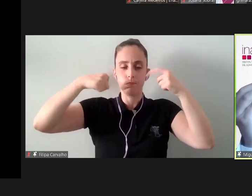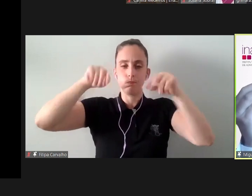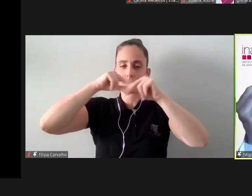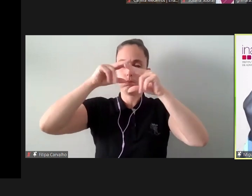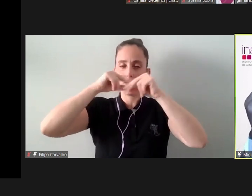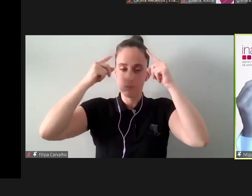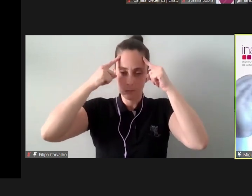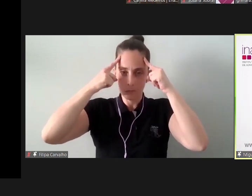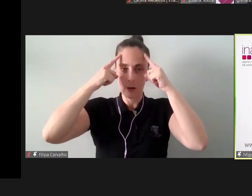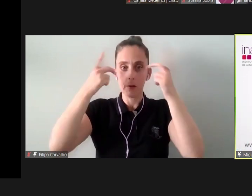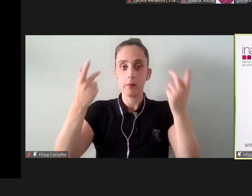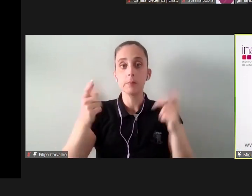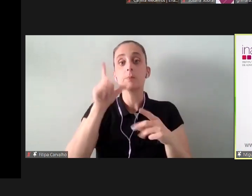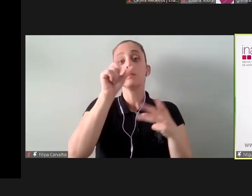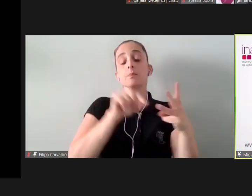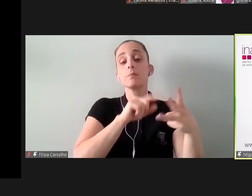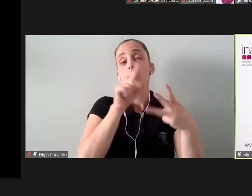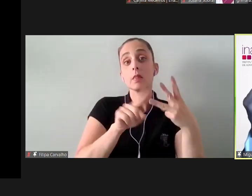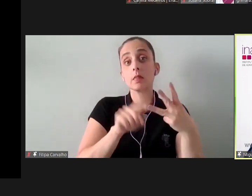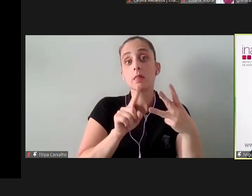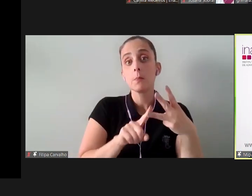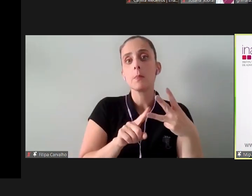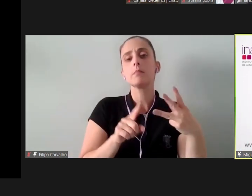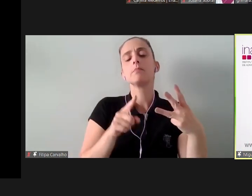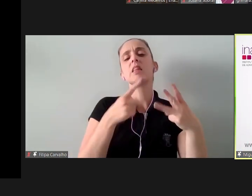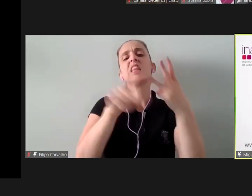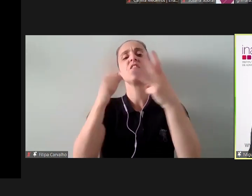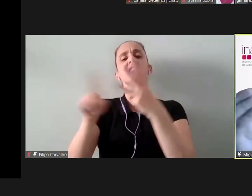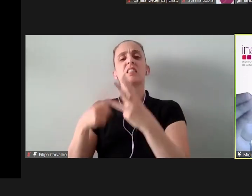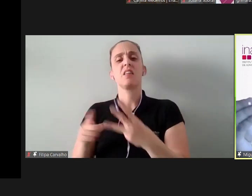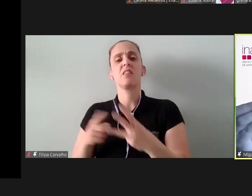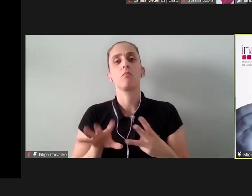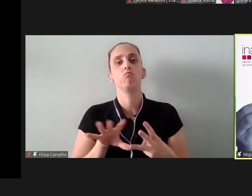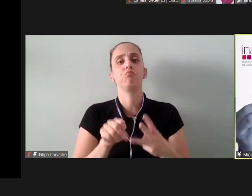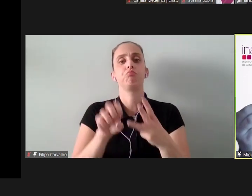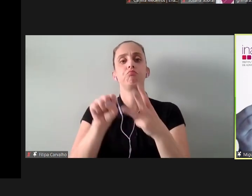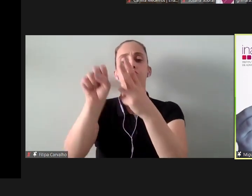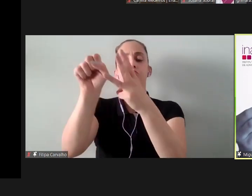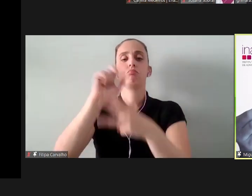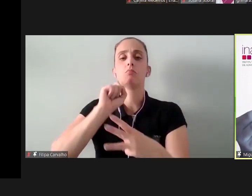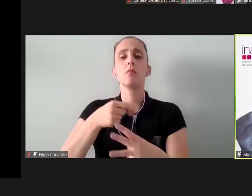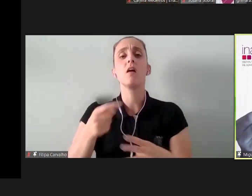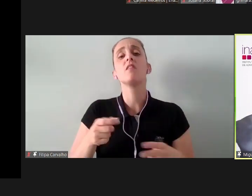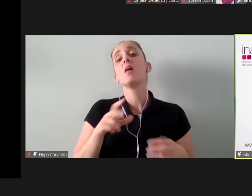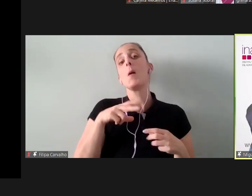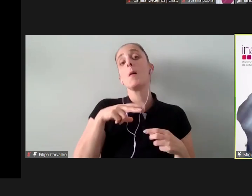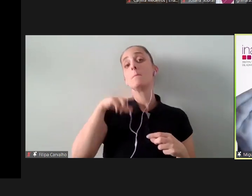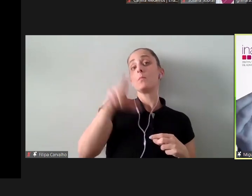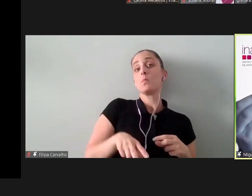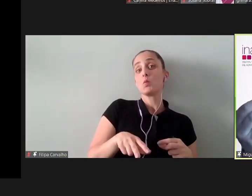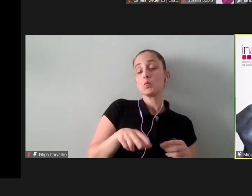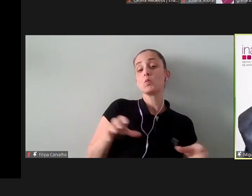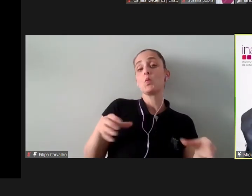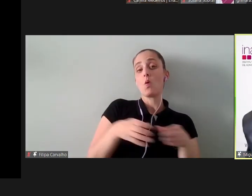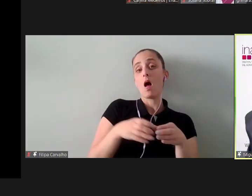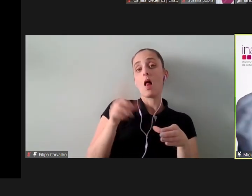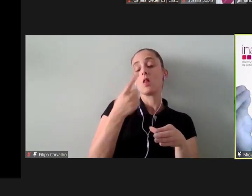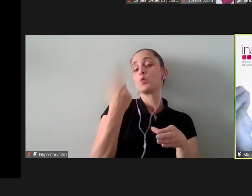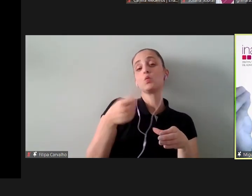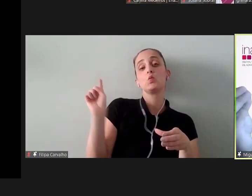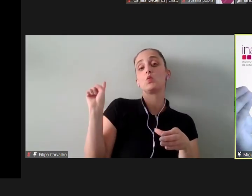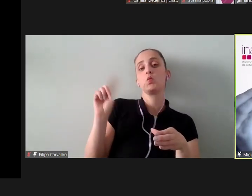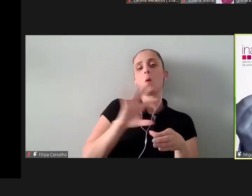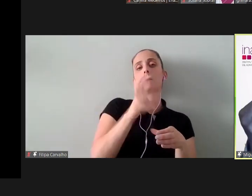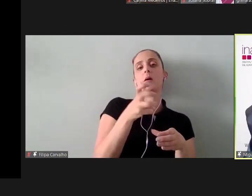que eu destacaria é escalar na diversidade. Portugal não é do conjunto dos países que aqui sentado à mesa, nem de perto, um